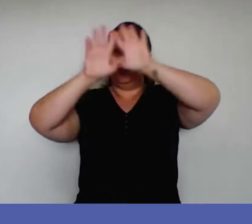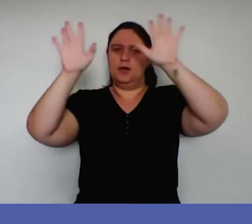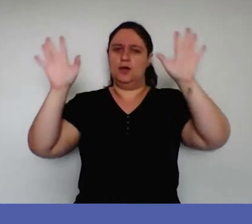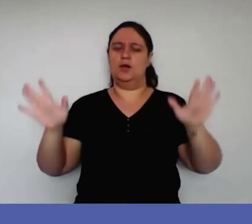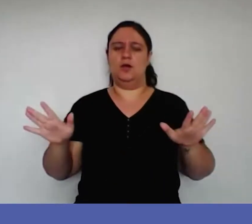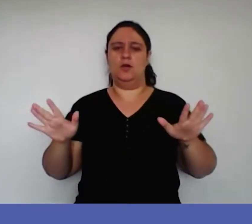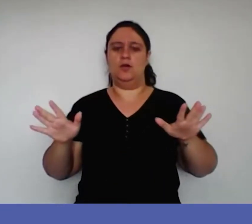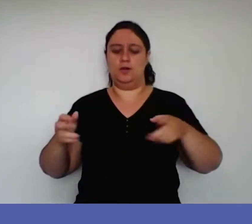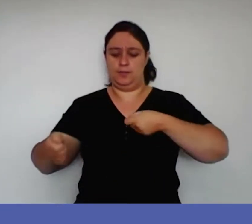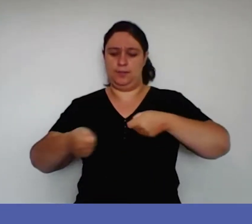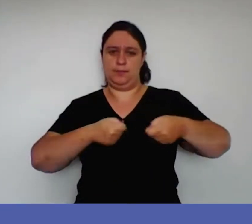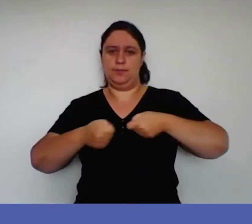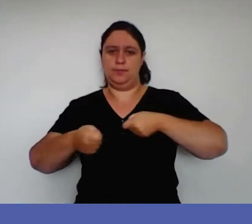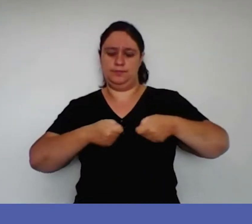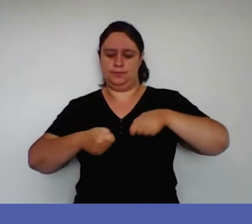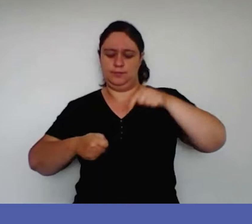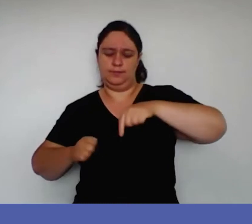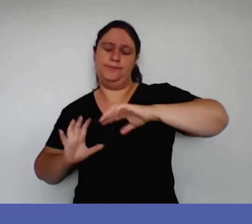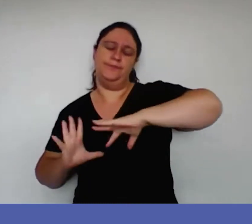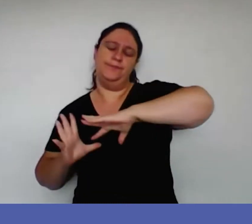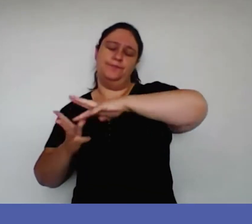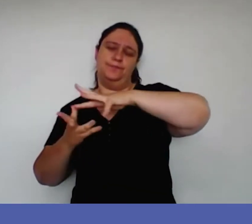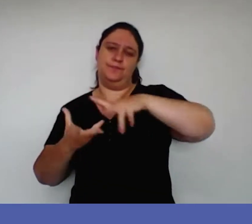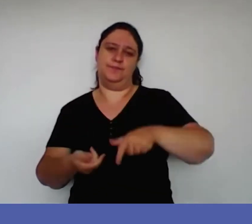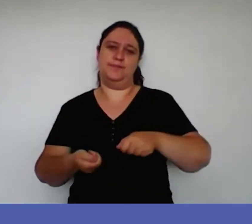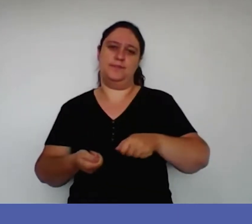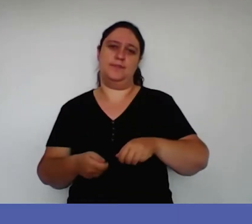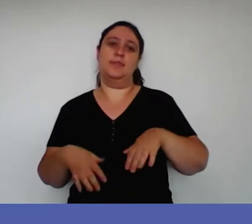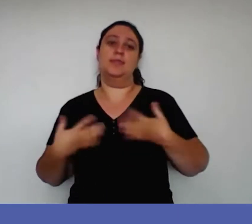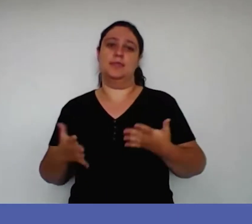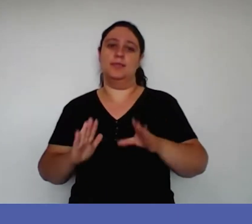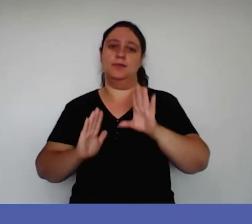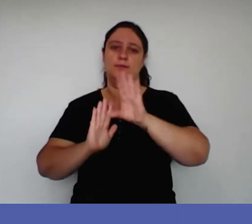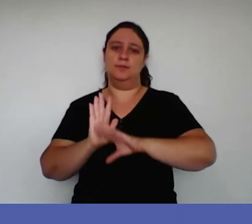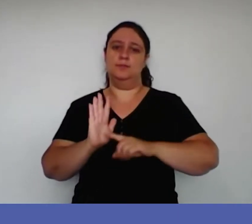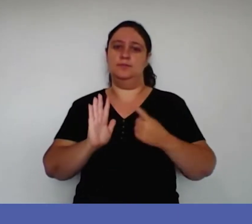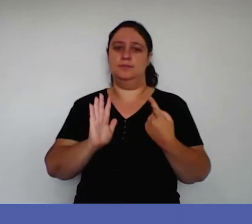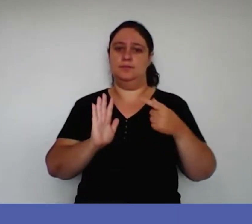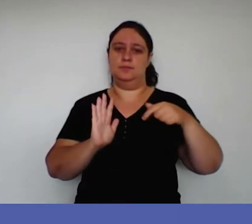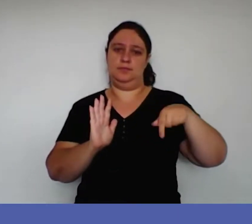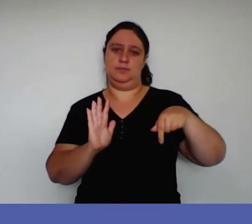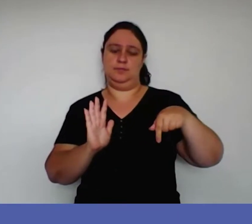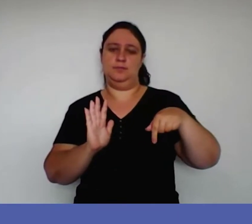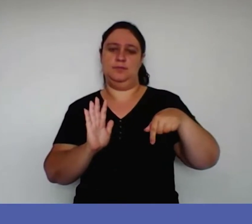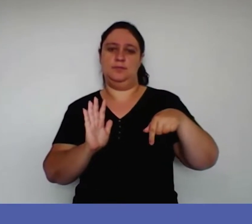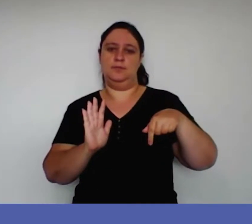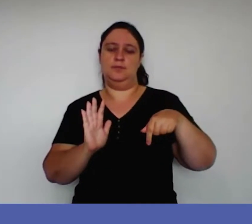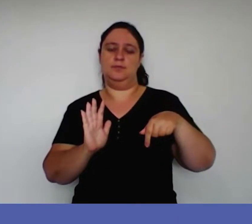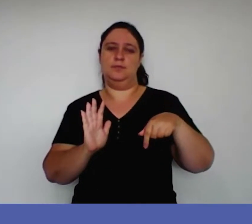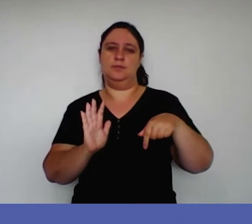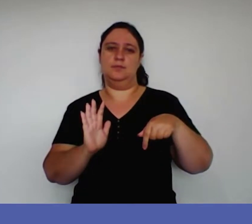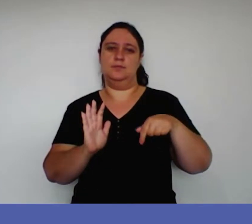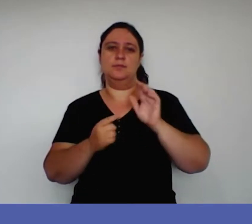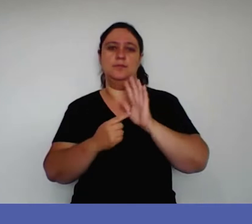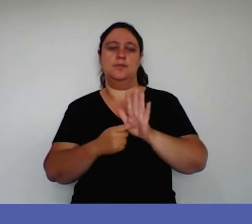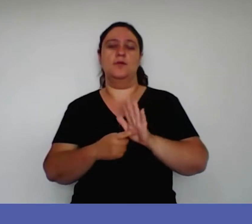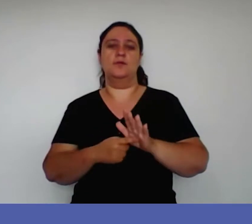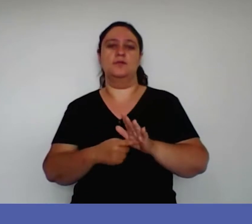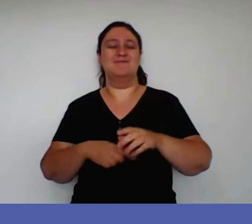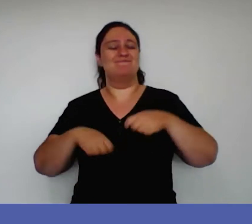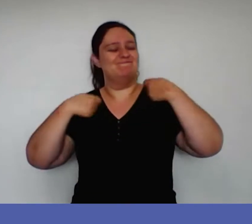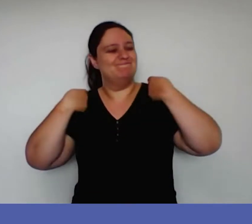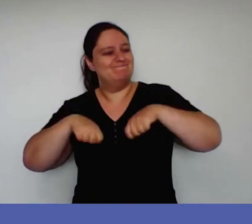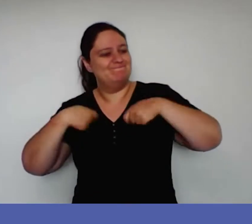na terra. Por isso, irmãos, em capítulo 17, né, de Mateus, foi necessário Jesus levar os